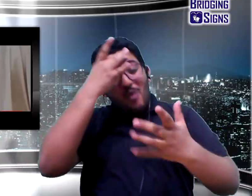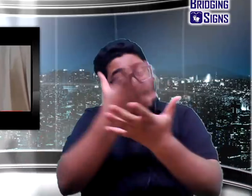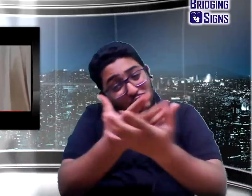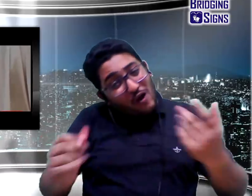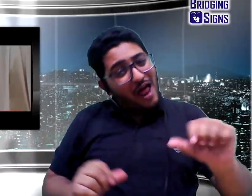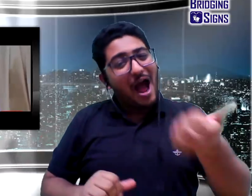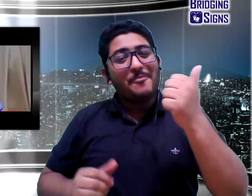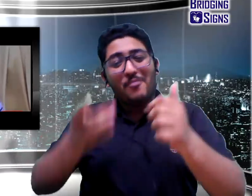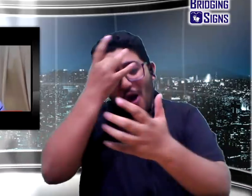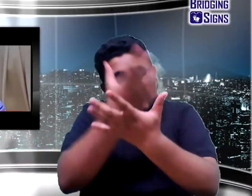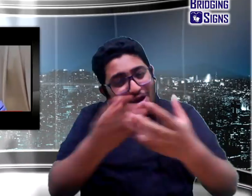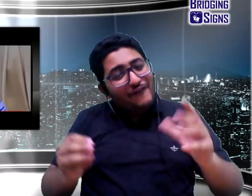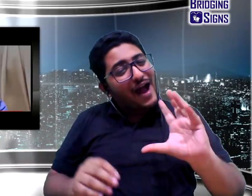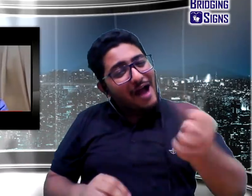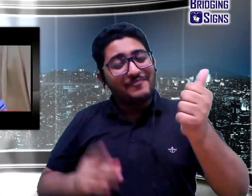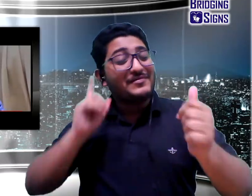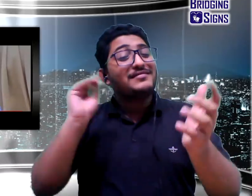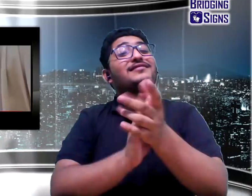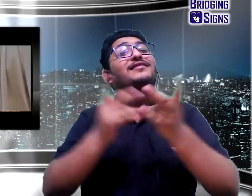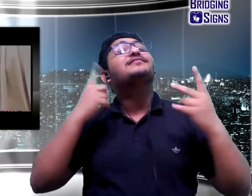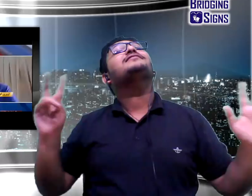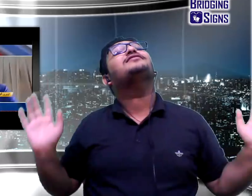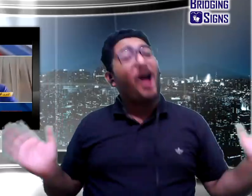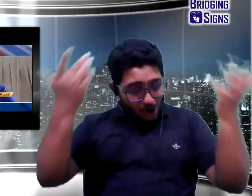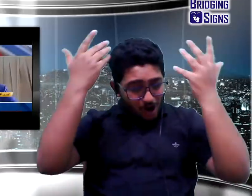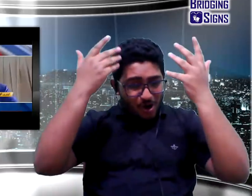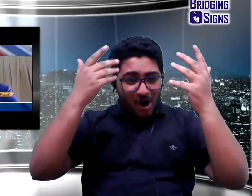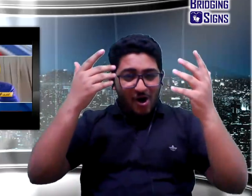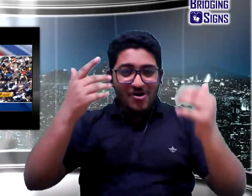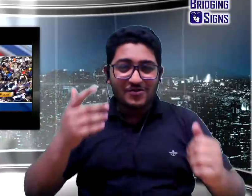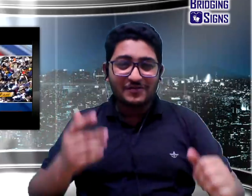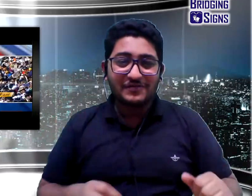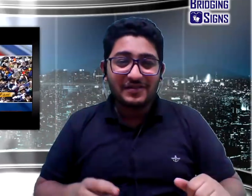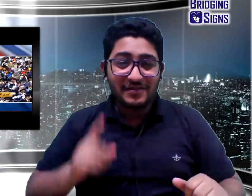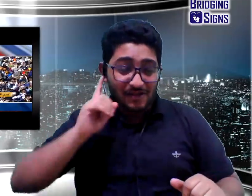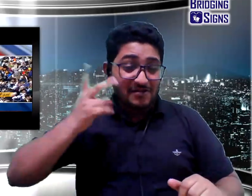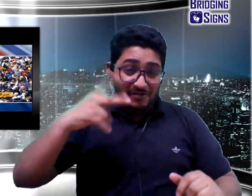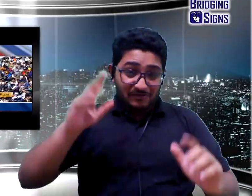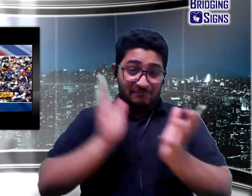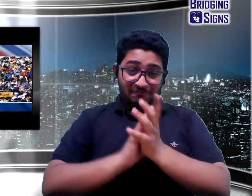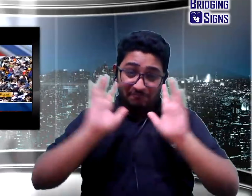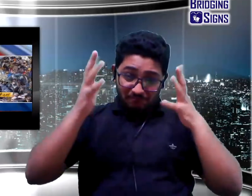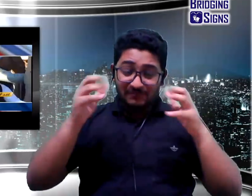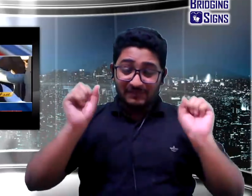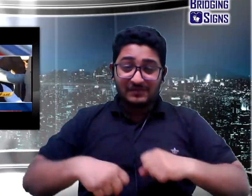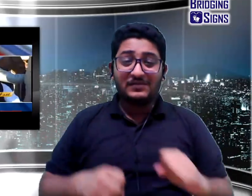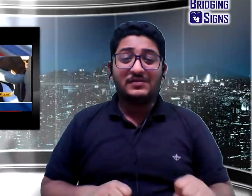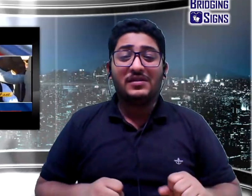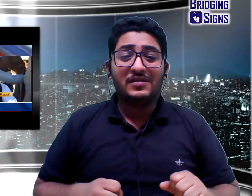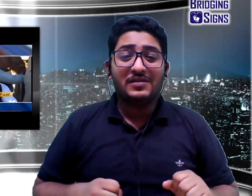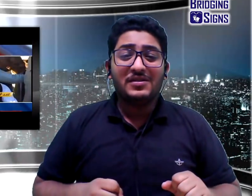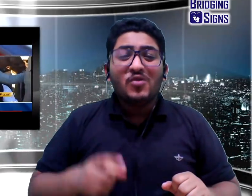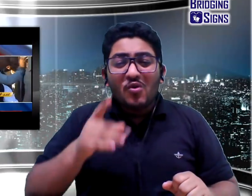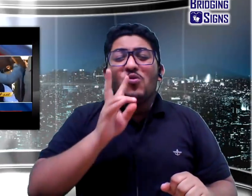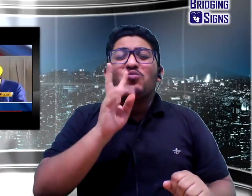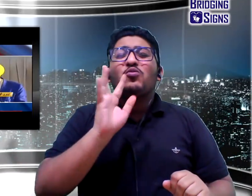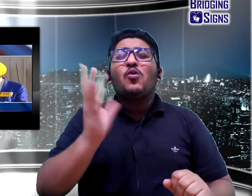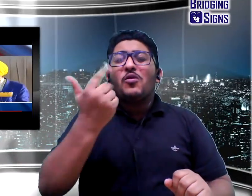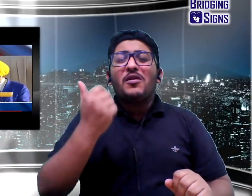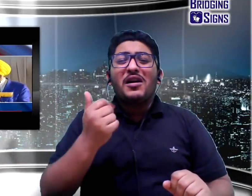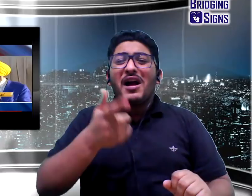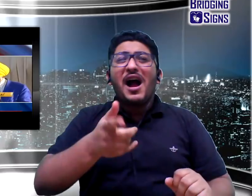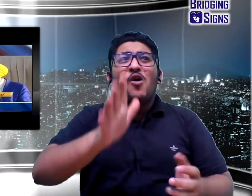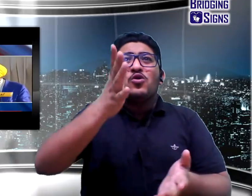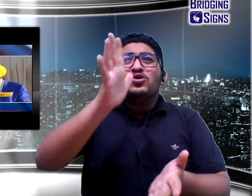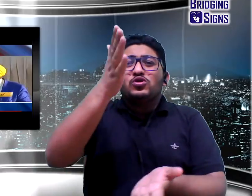ਮਰਵਾਈਏ, ਆਪਾਂ ਹੱਦਾਂ ਤੇ ਮਰਵਾਈਏ, ਟਕਾ ਕੇ ਠੋਕੋ। ਜੱਟ ਠੋਕ ਕੇ ਕਹਿੰਦਾ ਇਹ ਕੋਈ